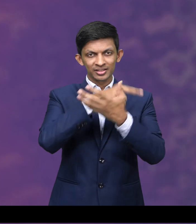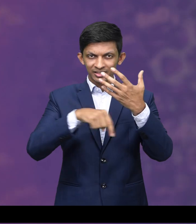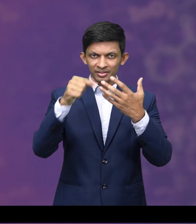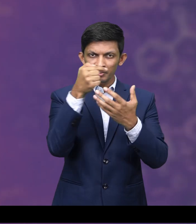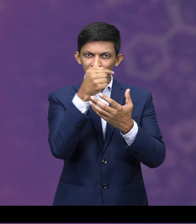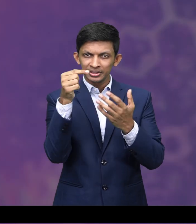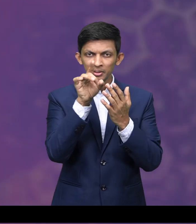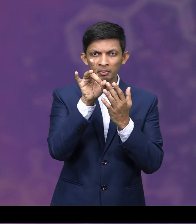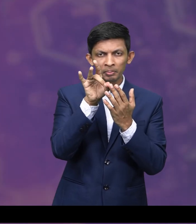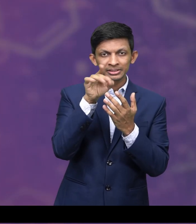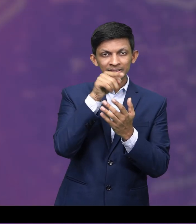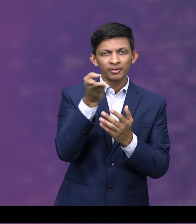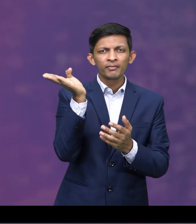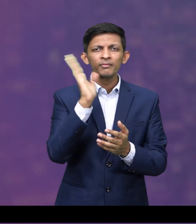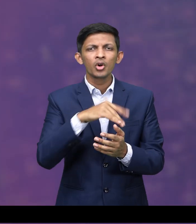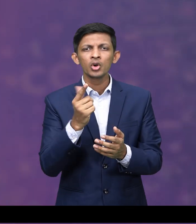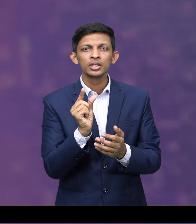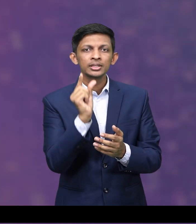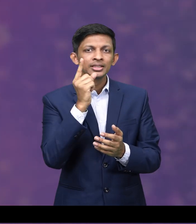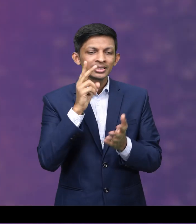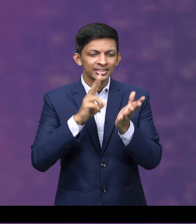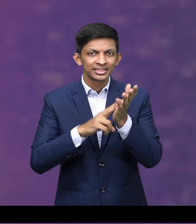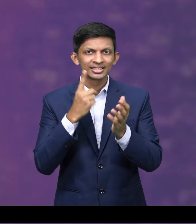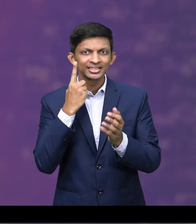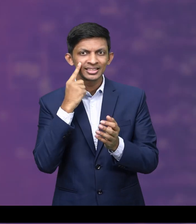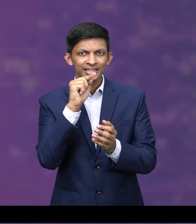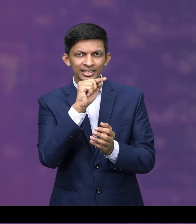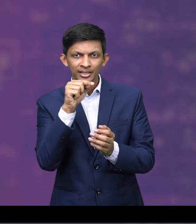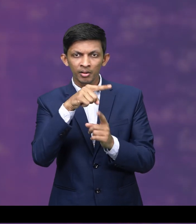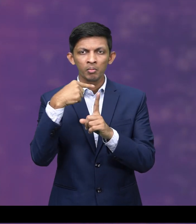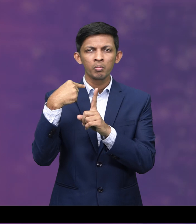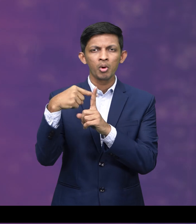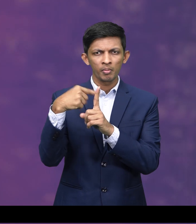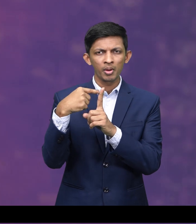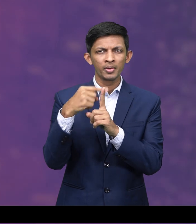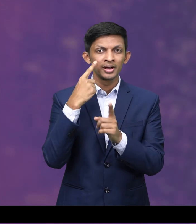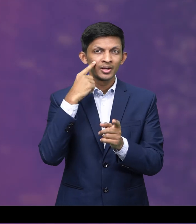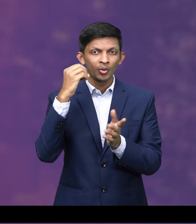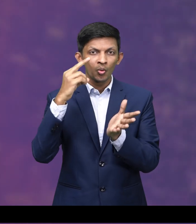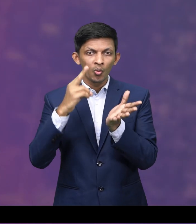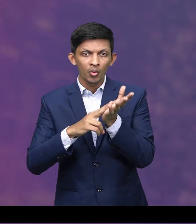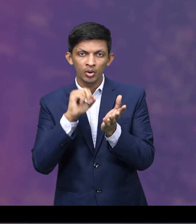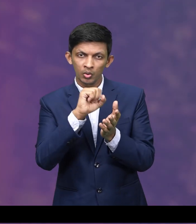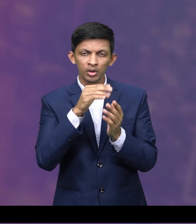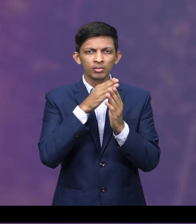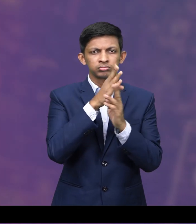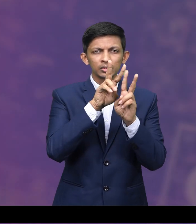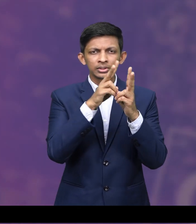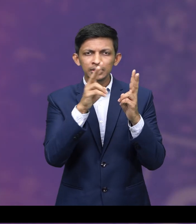సానుకూల అయాన్ నుండి ఎలక్ట్రాన్ను తొలగించడానికి అవసరమైన శక్తిని ఆ మూలకం యొక్క రెండవ